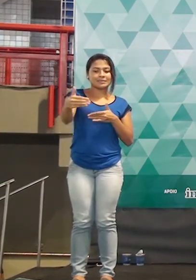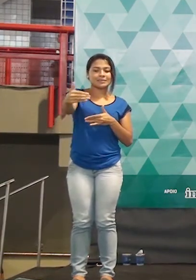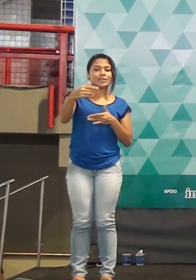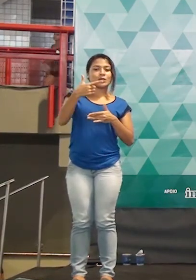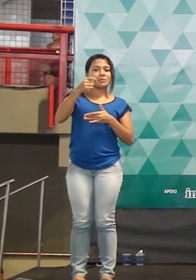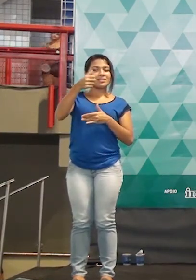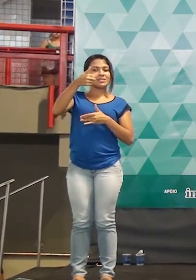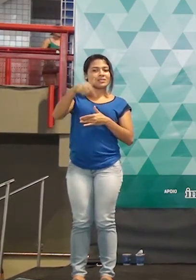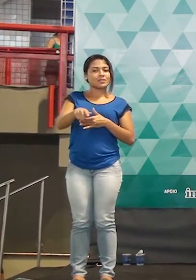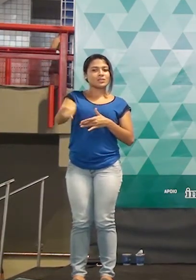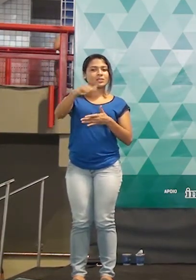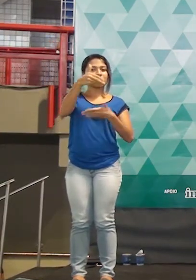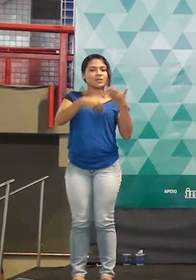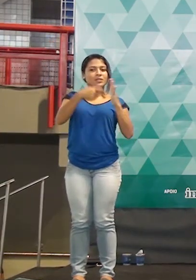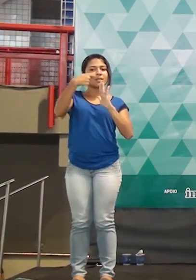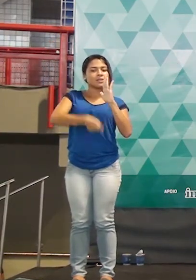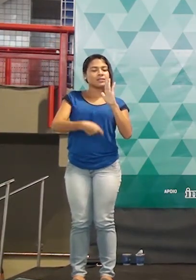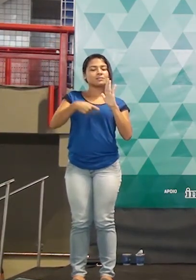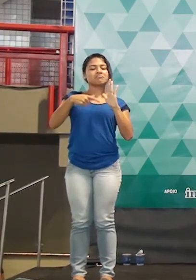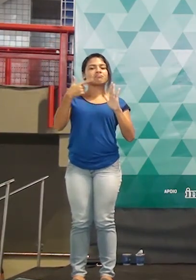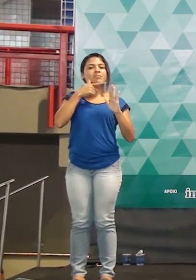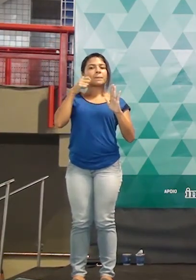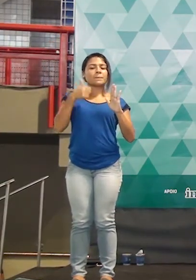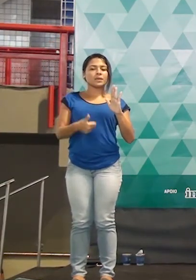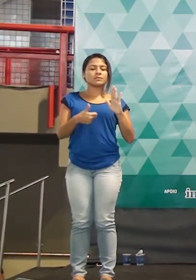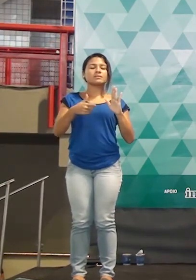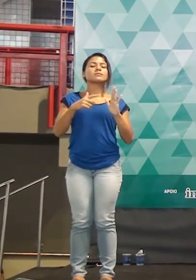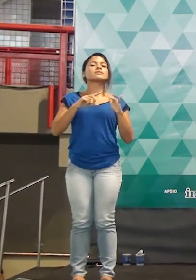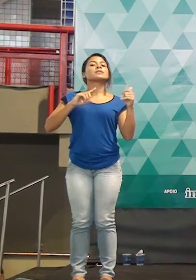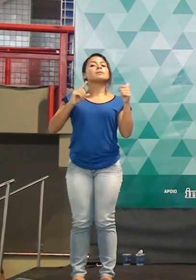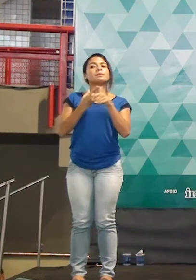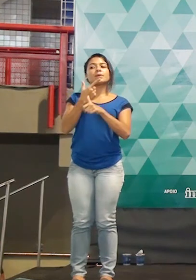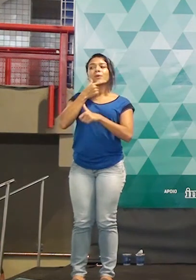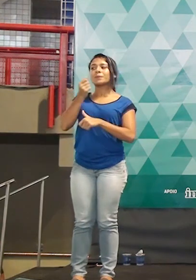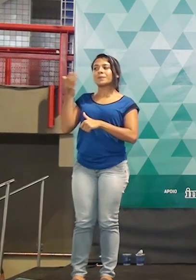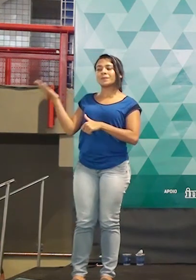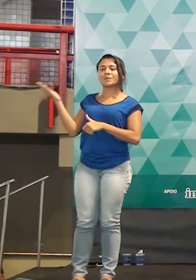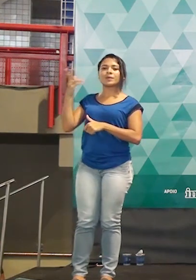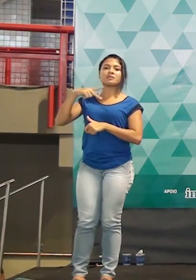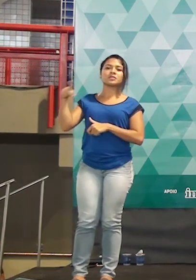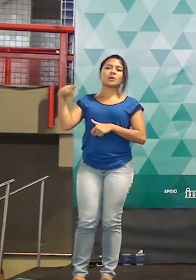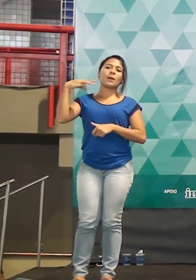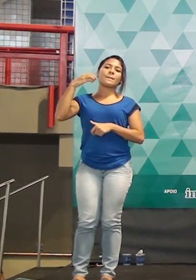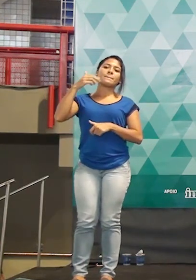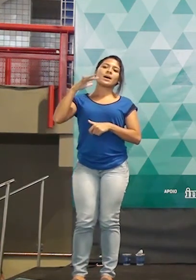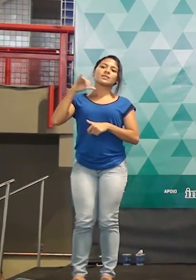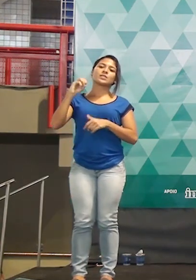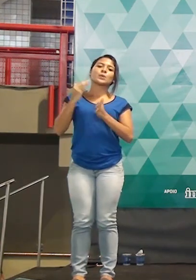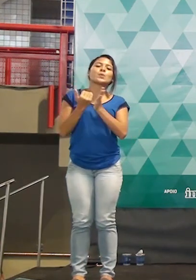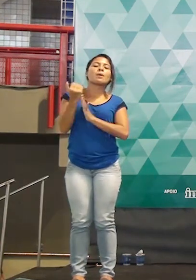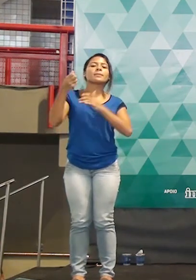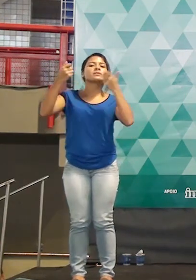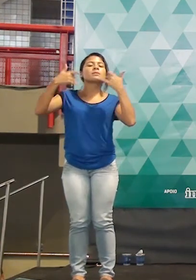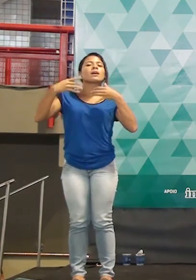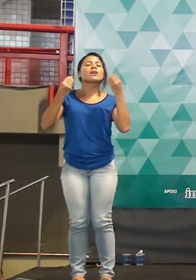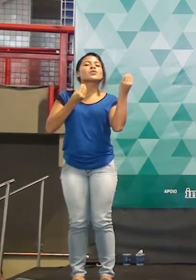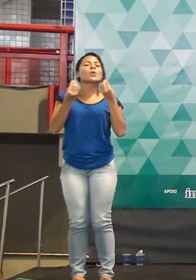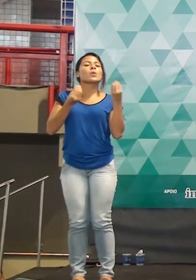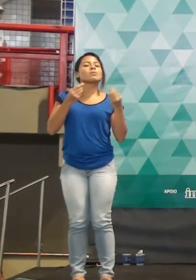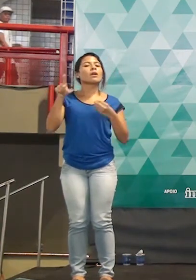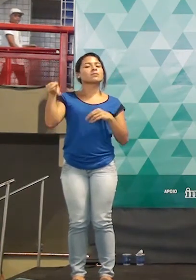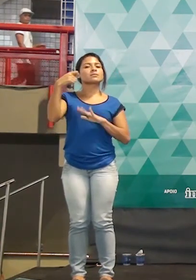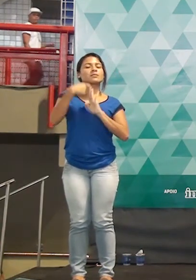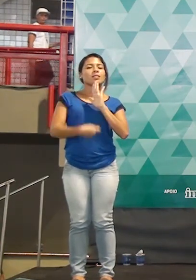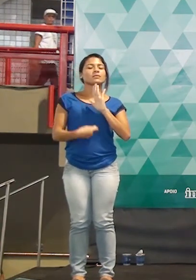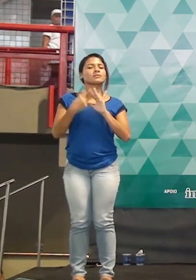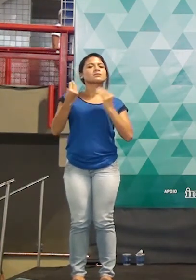2017. Em primeiro lugar, o professor Márcio, ele já começou a situar como é que nós vamos trabalhar a